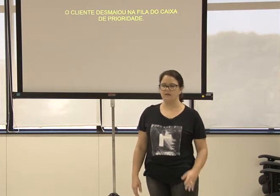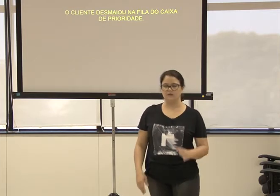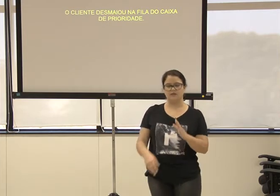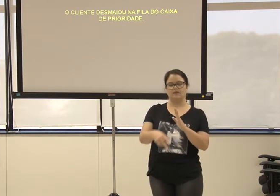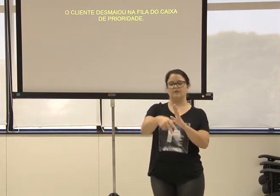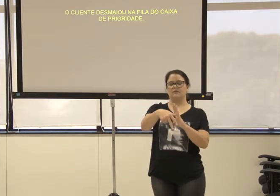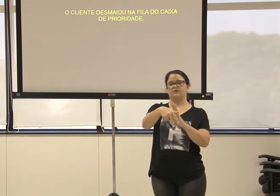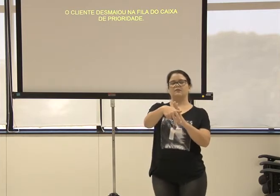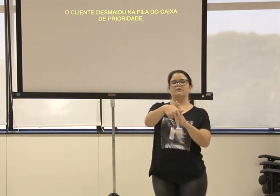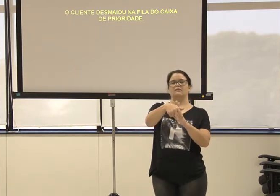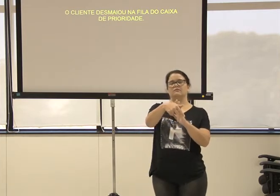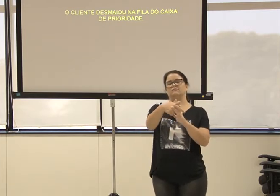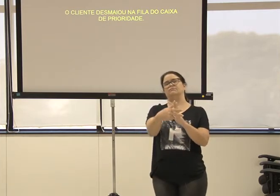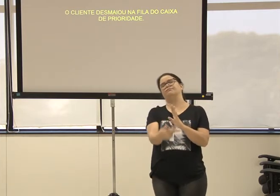Não, não seria grávida porque é outro.